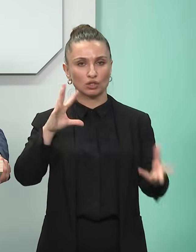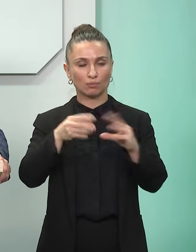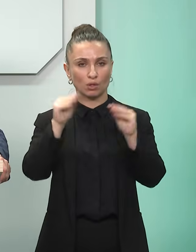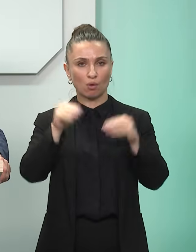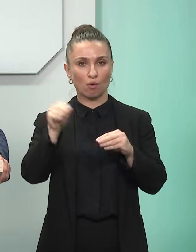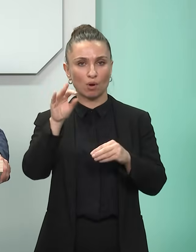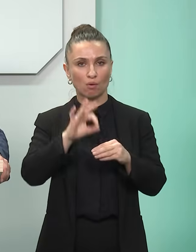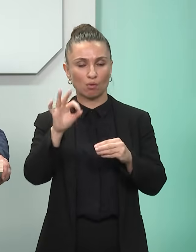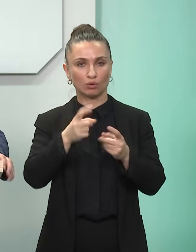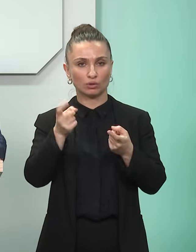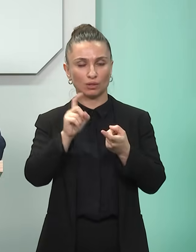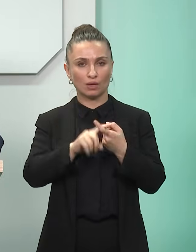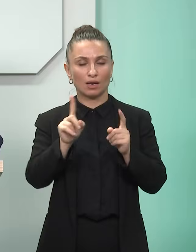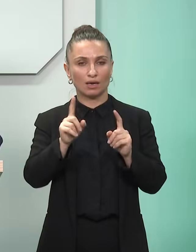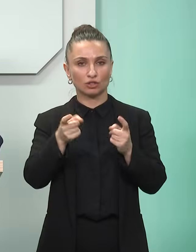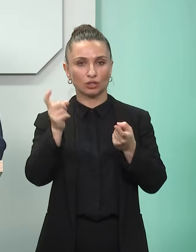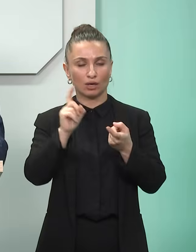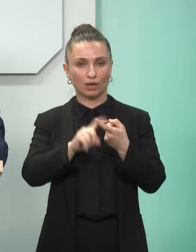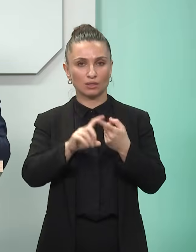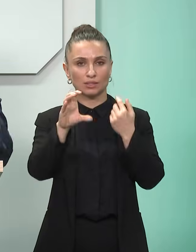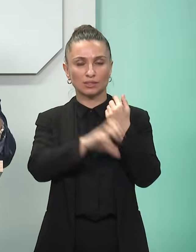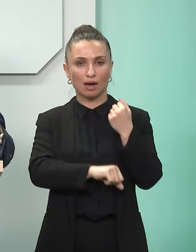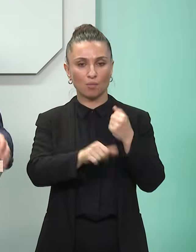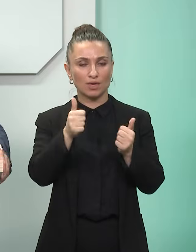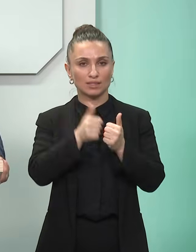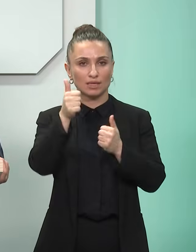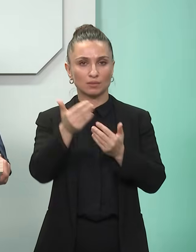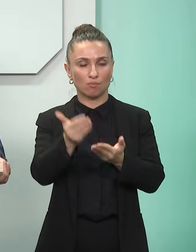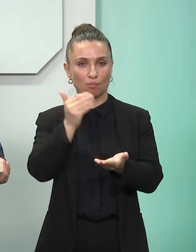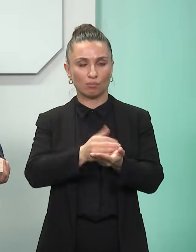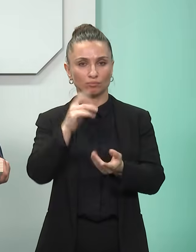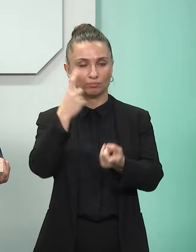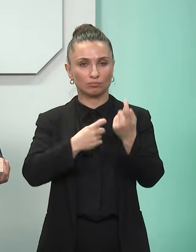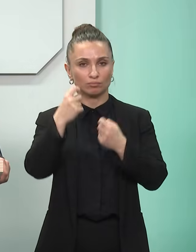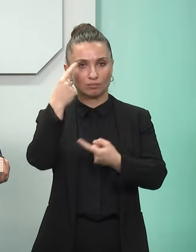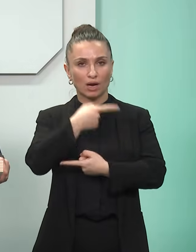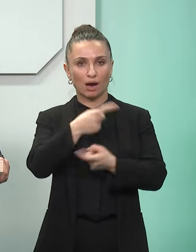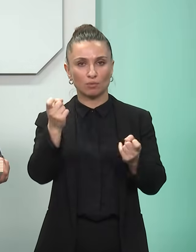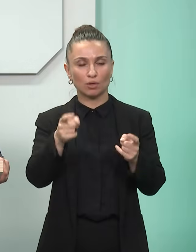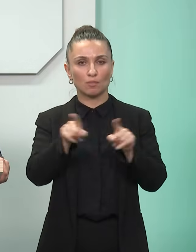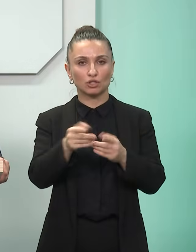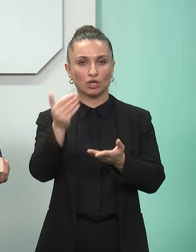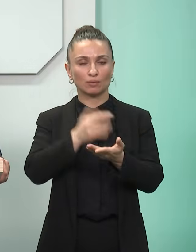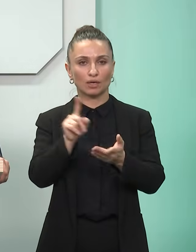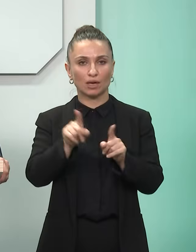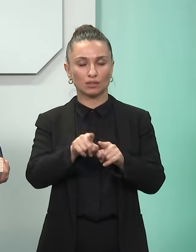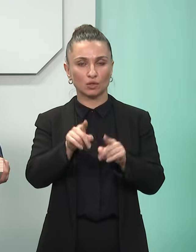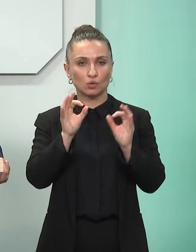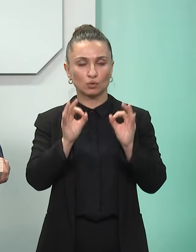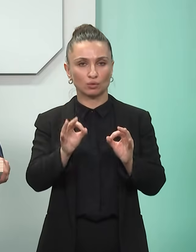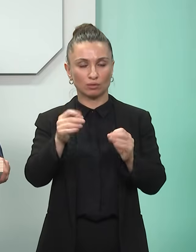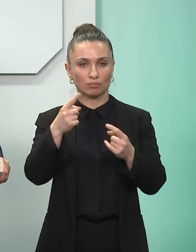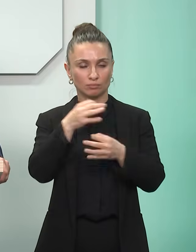შემაჯამებელ ოქმებთან დაკავშირებით, რაც შეეხება საბოლოო წინასწარი მონაცემების გამოცხადებას, მას შემდეგ რაც